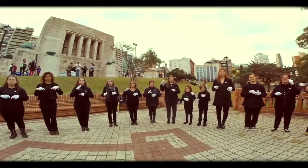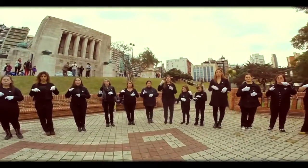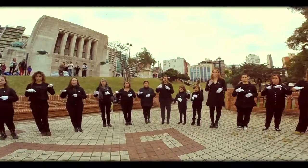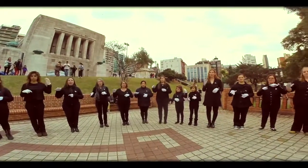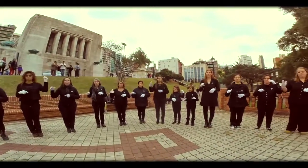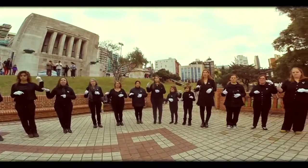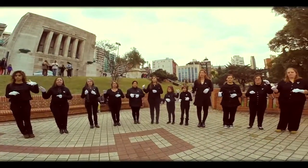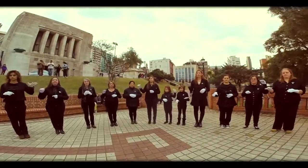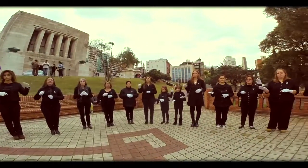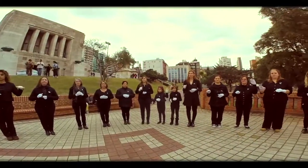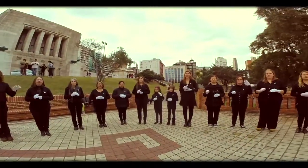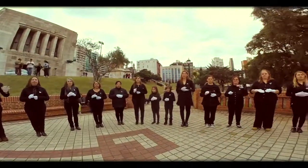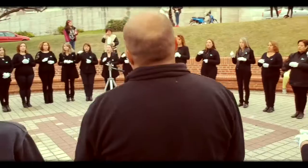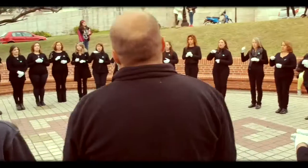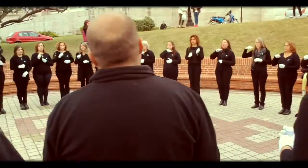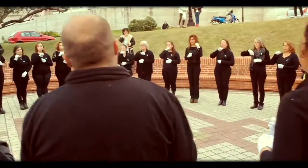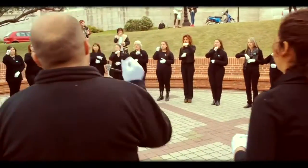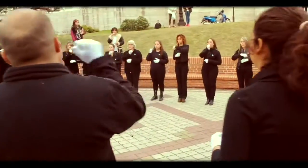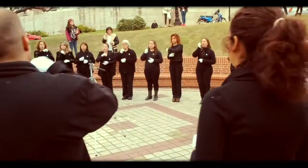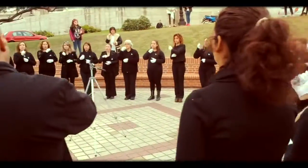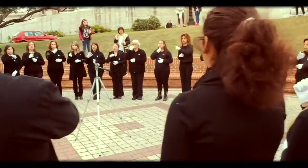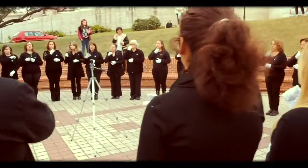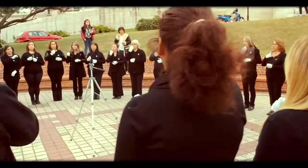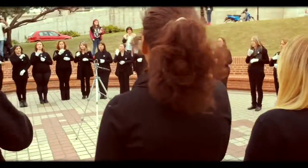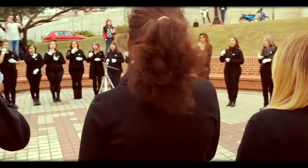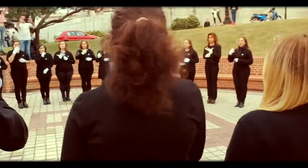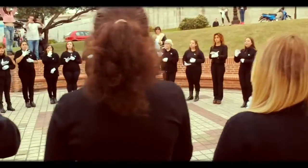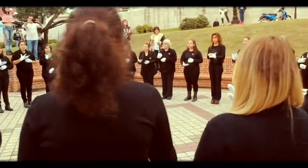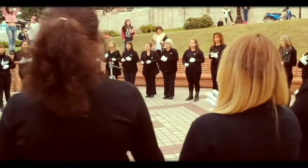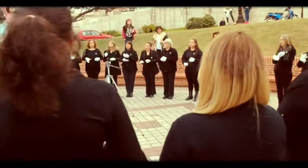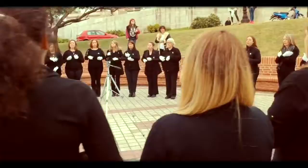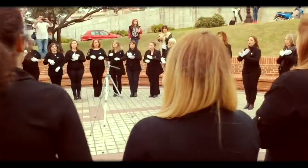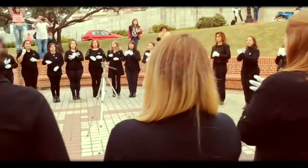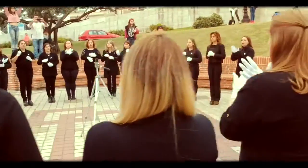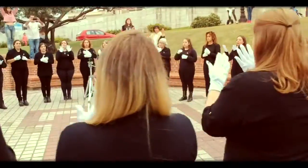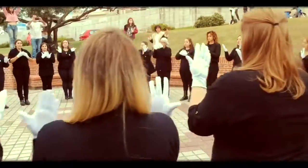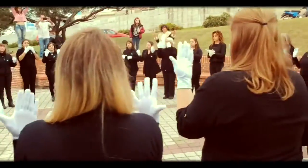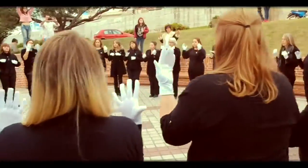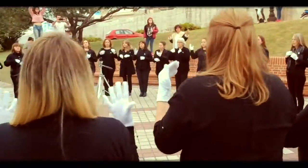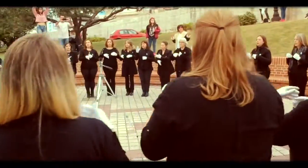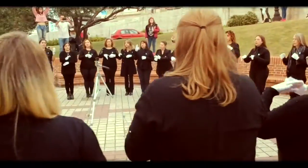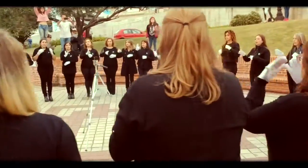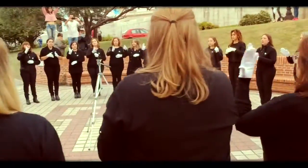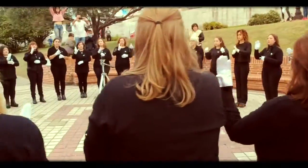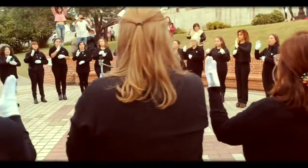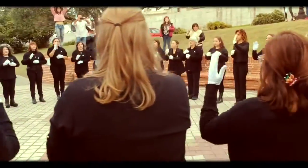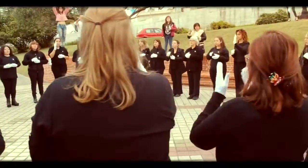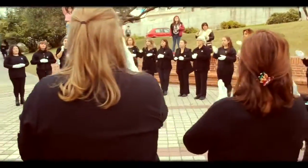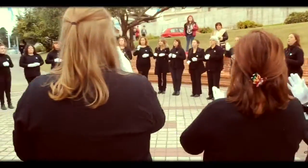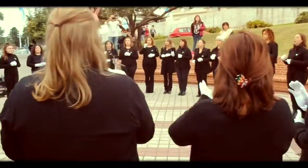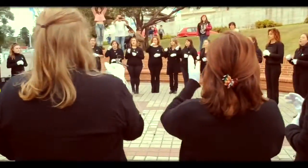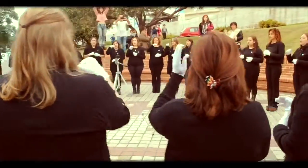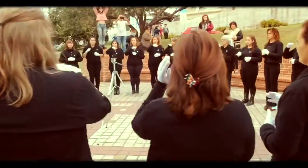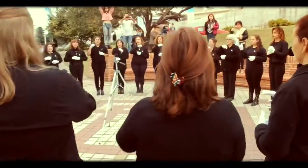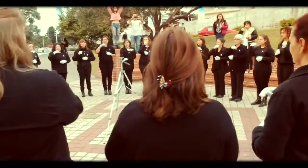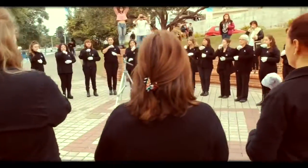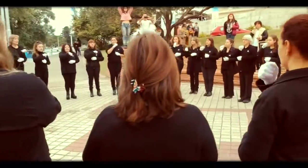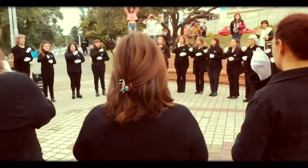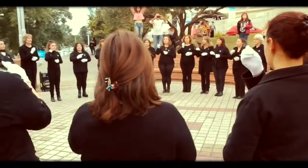mar Canta por los bellos días que se han ido Canta